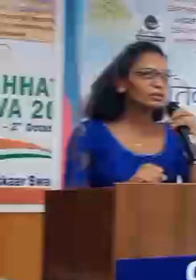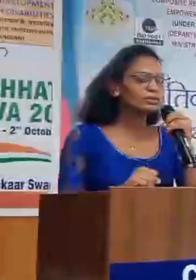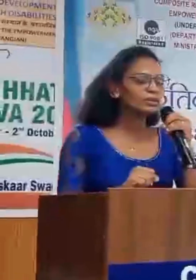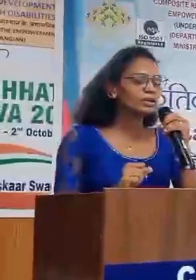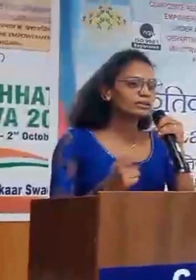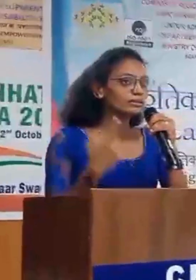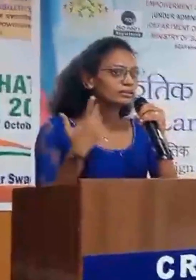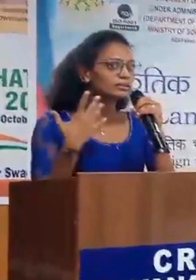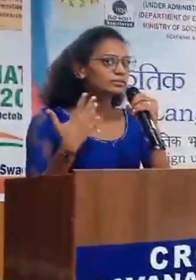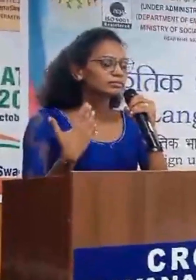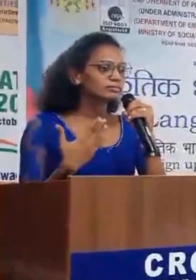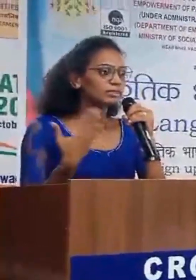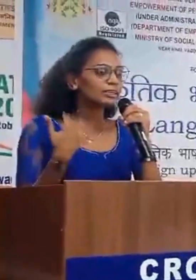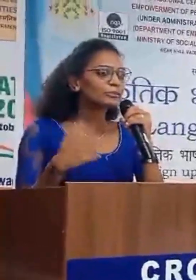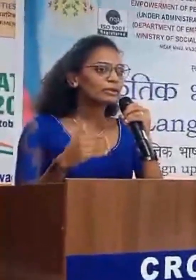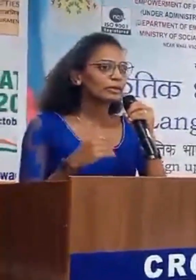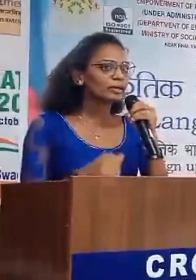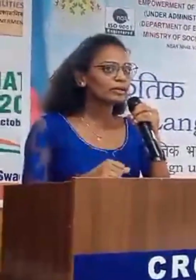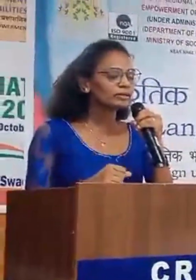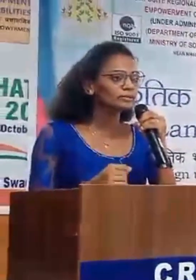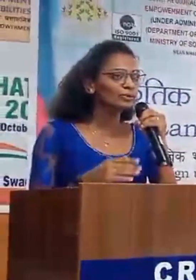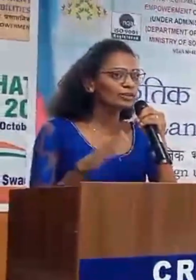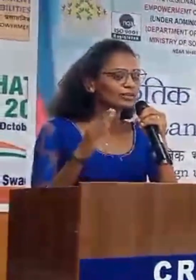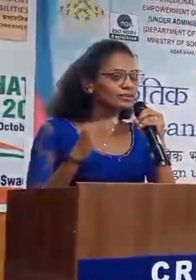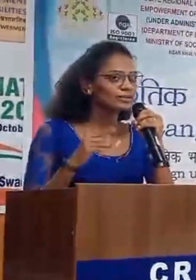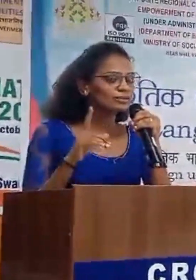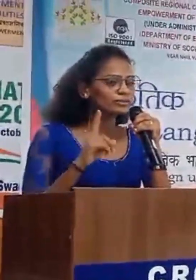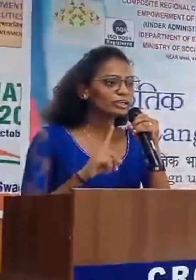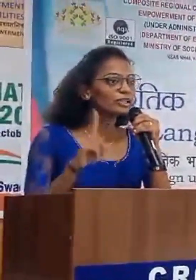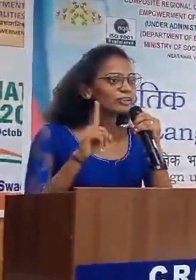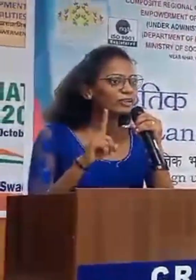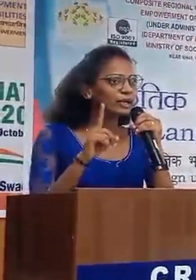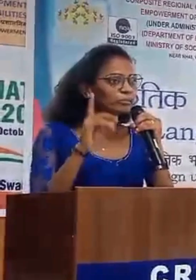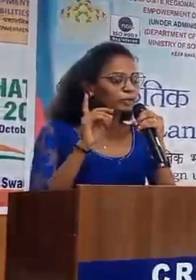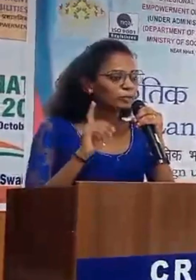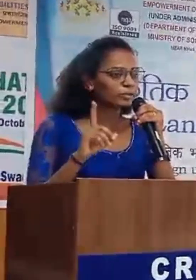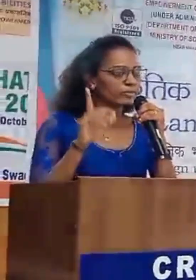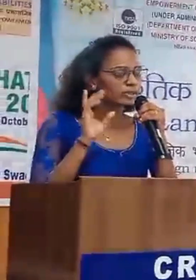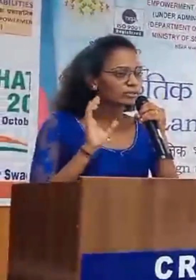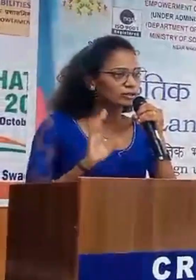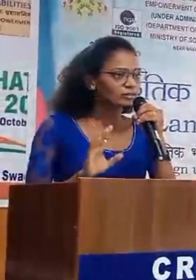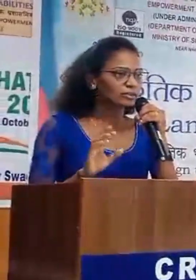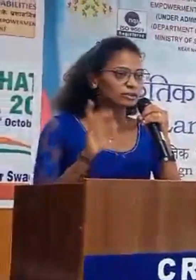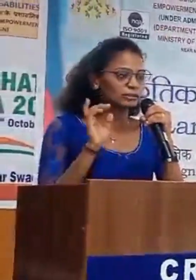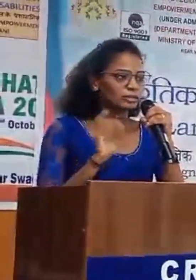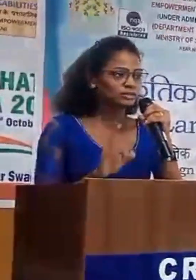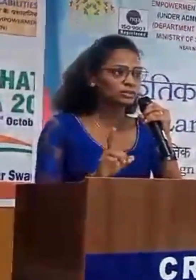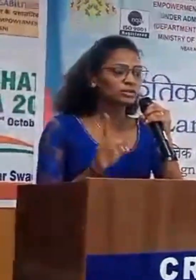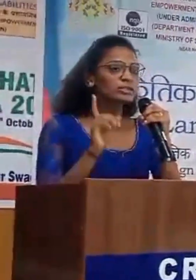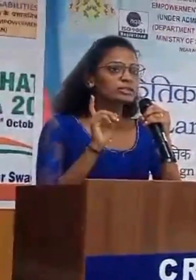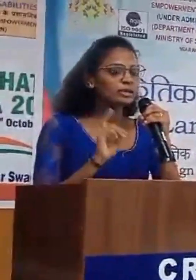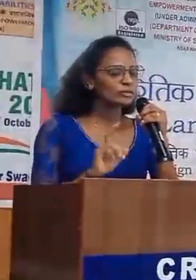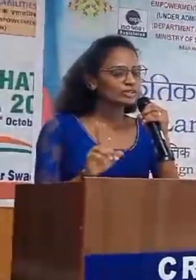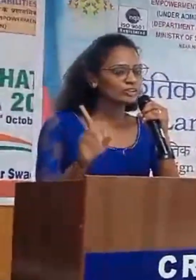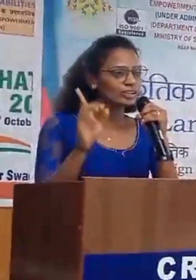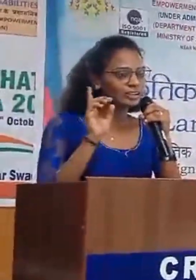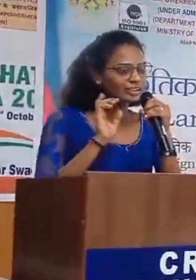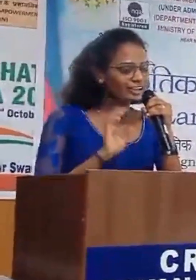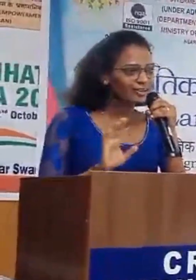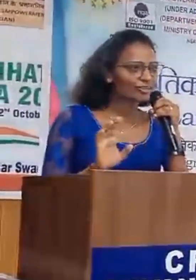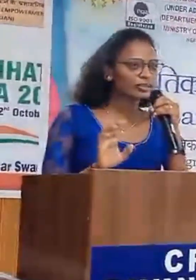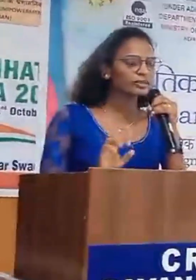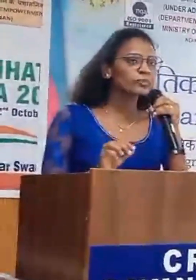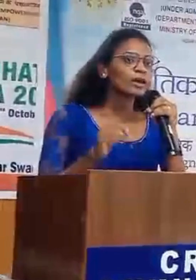ಏನು ಮಾಡಿಬಿಟ್ರು, ಕ್ಲೀನ್ ಮಾಡಬೇಕಲ್ಲ ವೀಕ್ಲಿ ಒನ್ ಟೈಮ್ ನಮ್ಮ ಮಮ್ಮಿ ಯಾವಾಗಲೂ ನಮಗೆ ಕ್ಲೀನ್ ಮಾಡ್ತಾರೆ, ಸ್ನಾನ